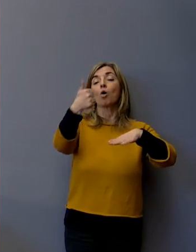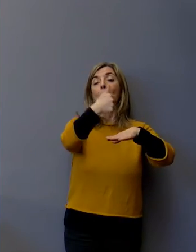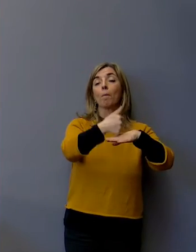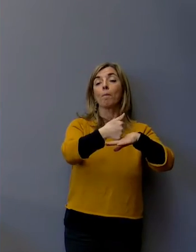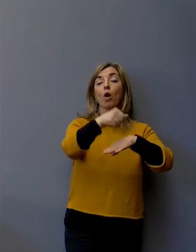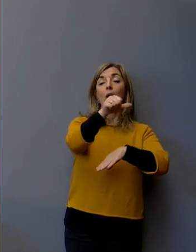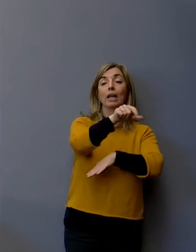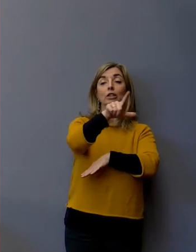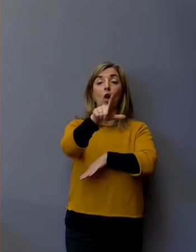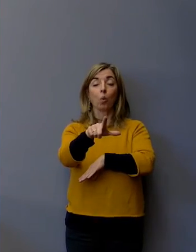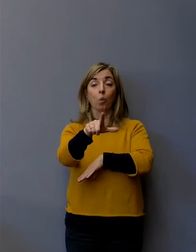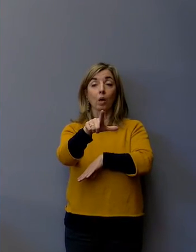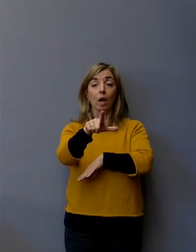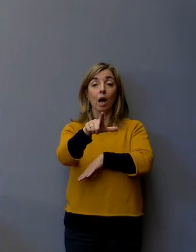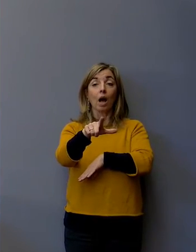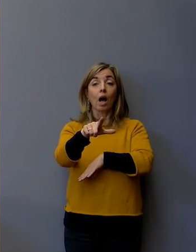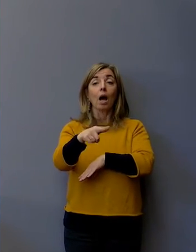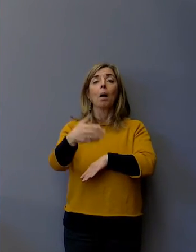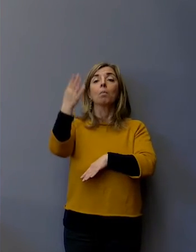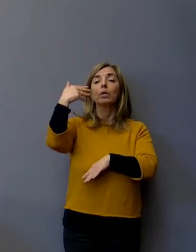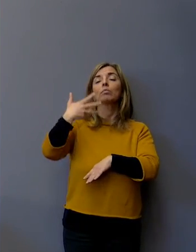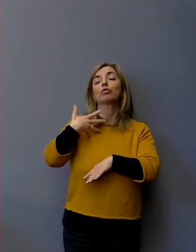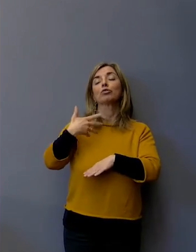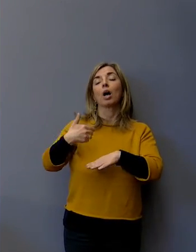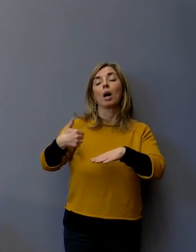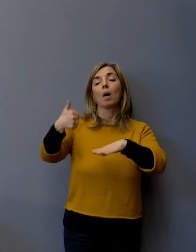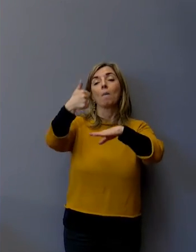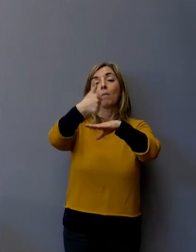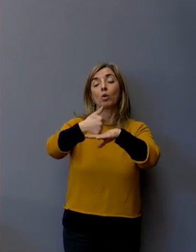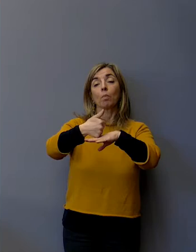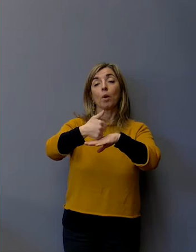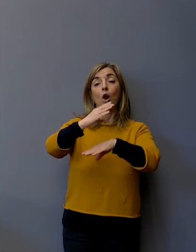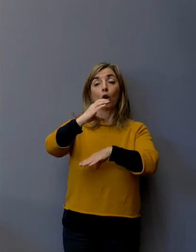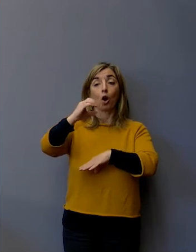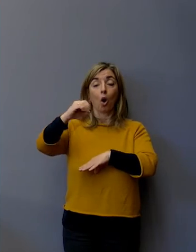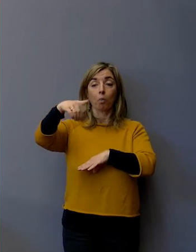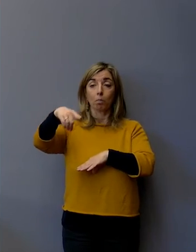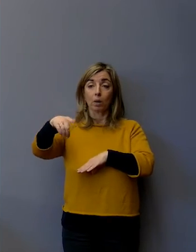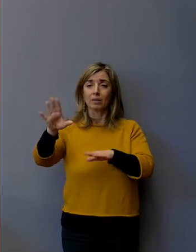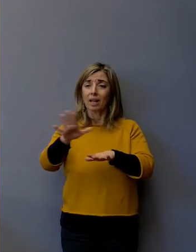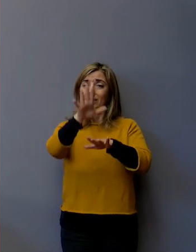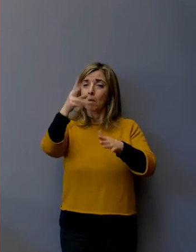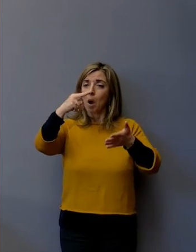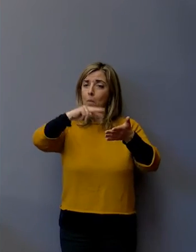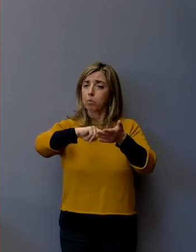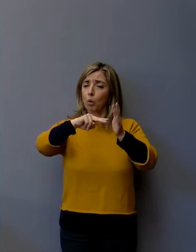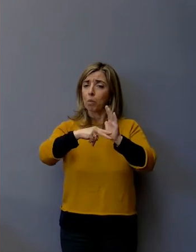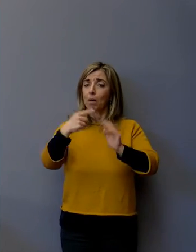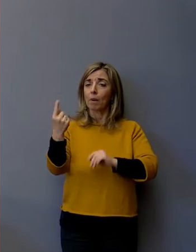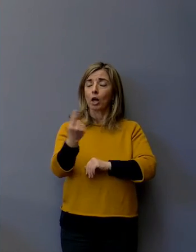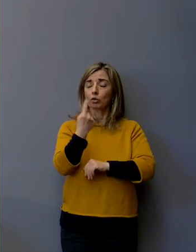monopolio di coop come se il problema fosse il marchio e non il fatto che si continuano ad aprire nuovi supermercati